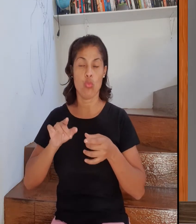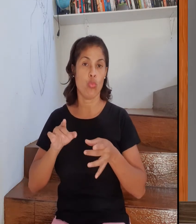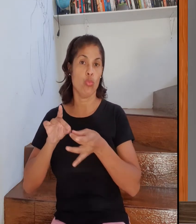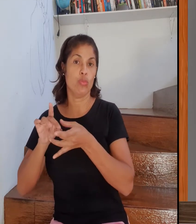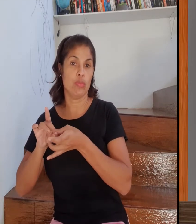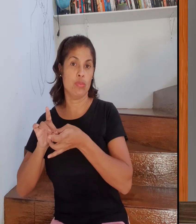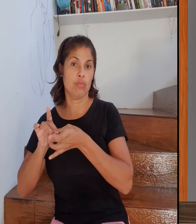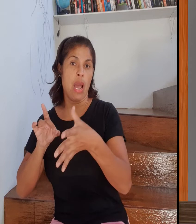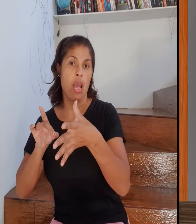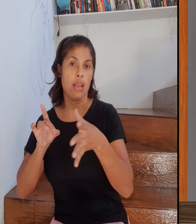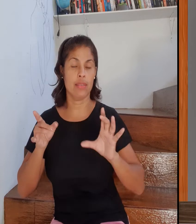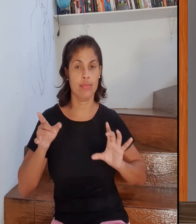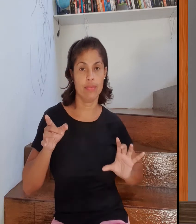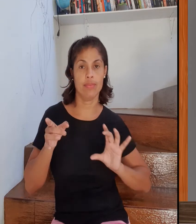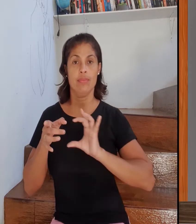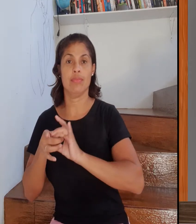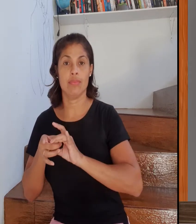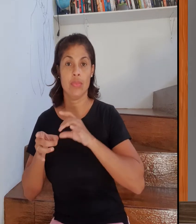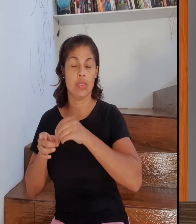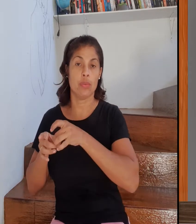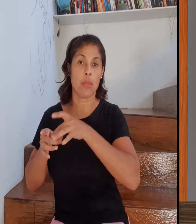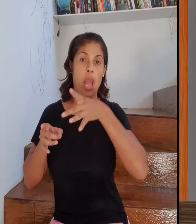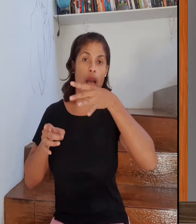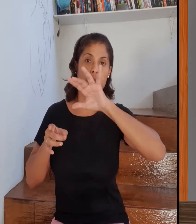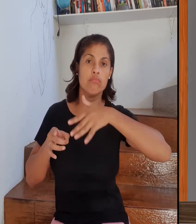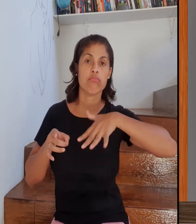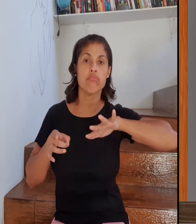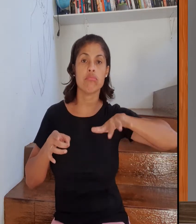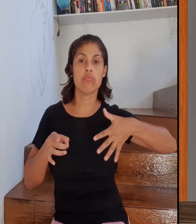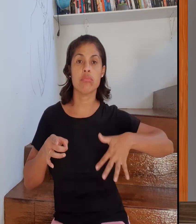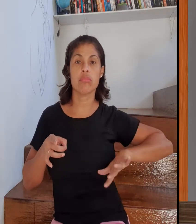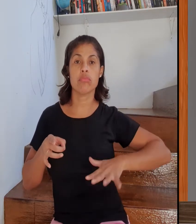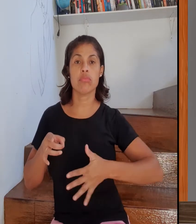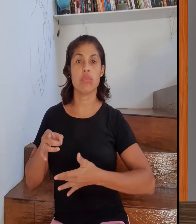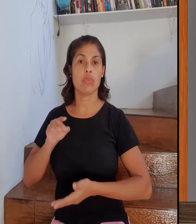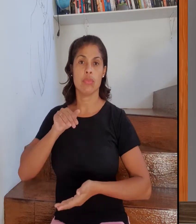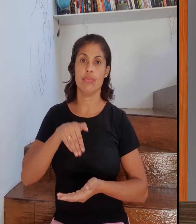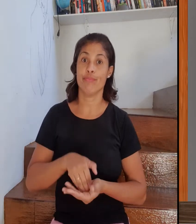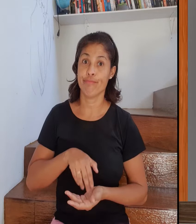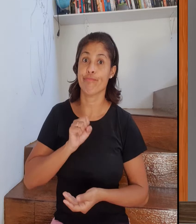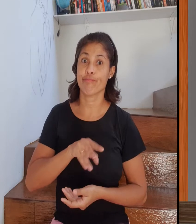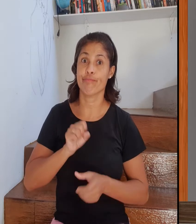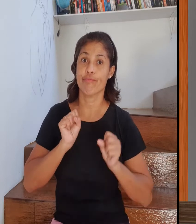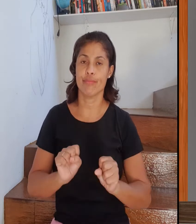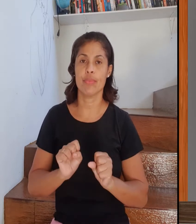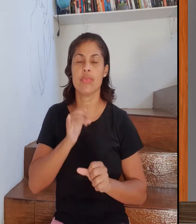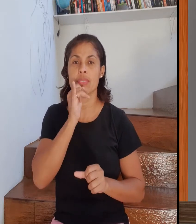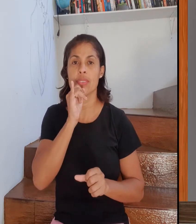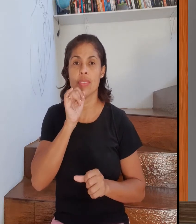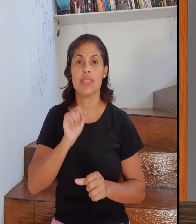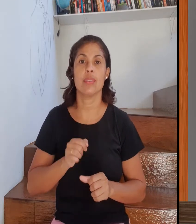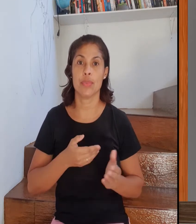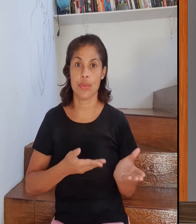fármaco de menor afinidade, que fica livre para agir no organismo, até níveis tóxicos. Um exemplo é